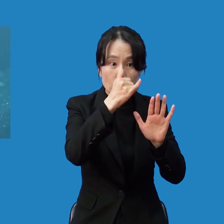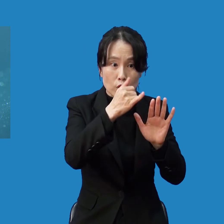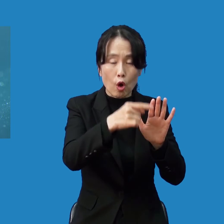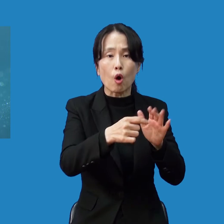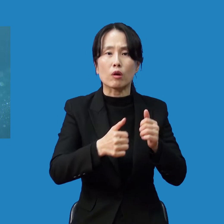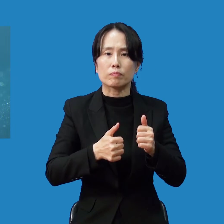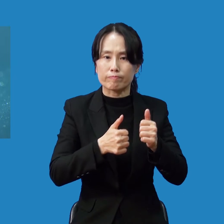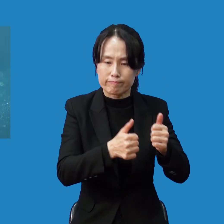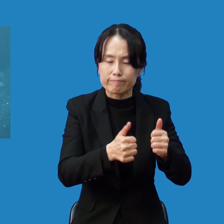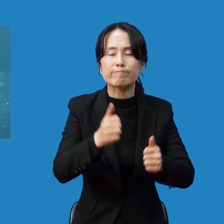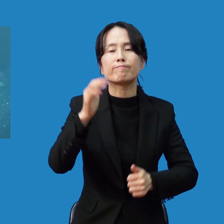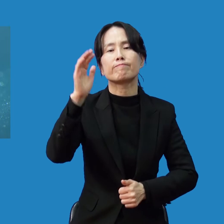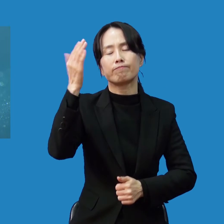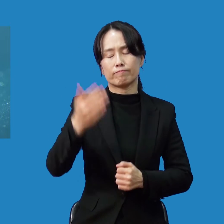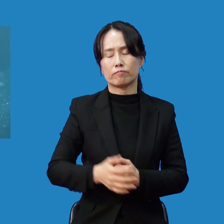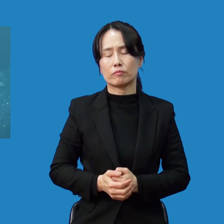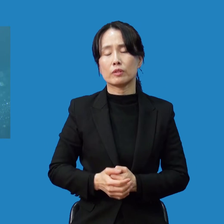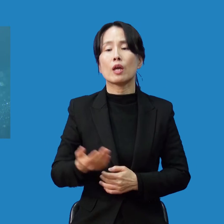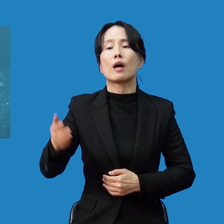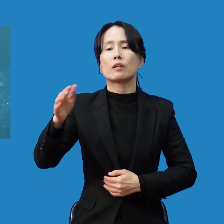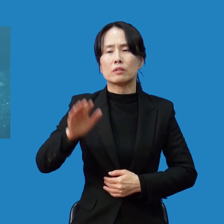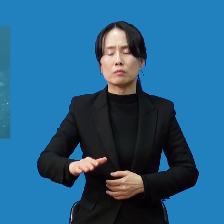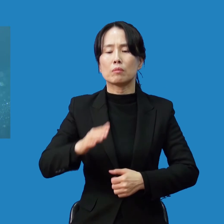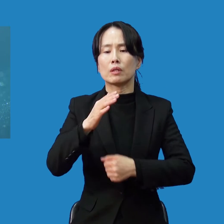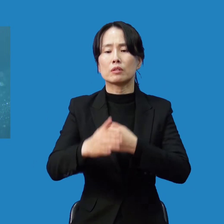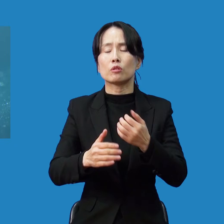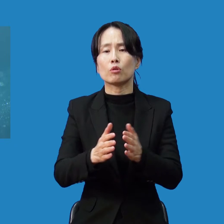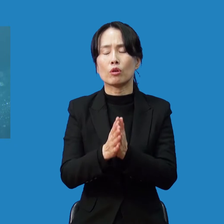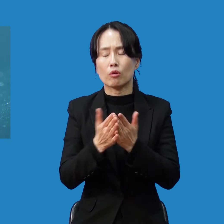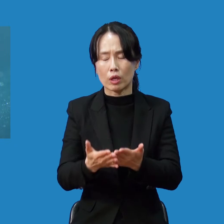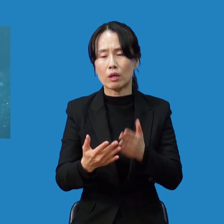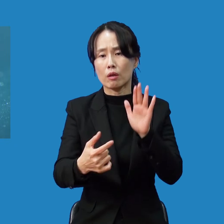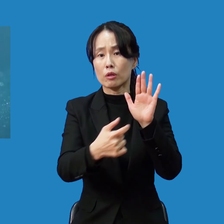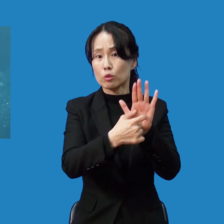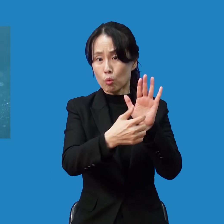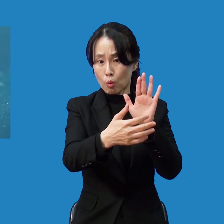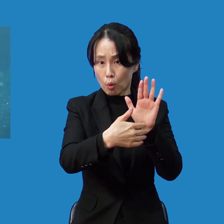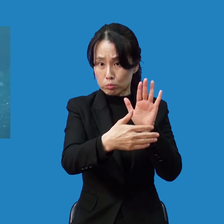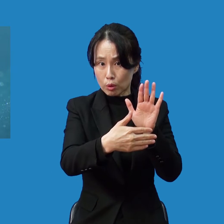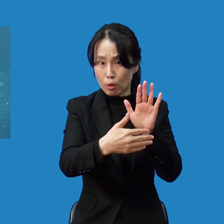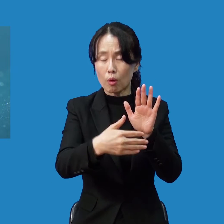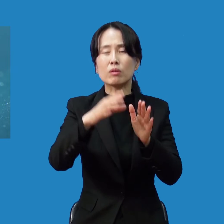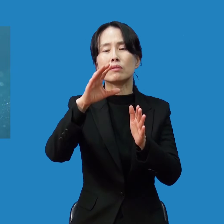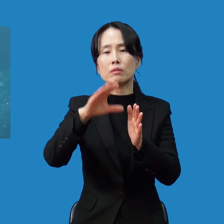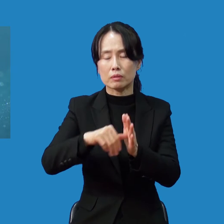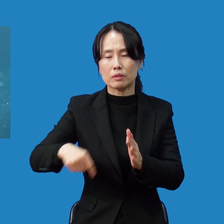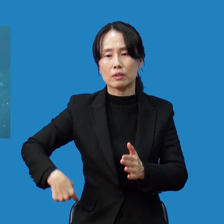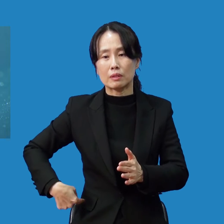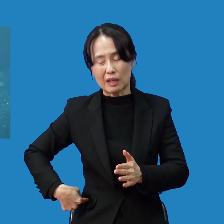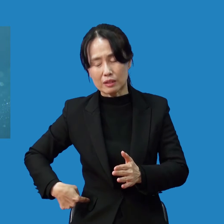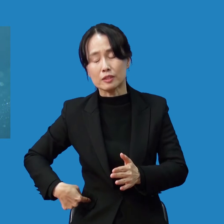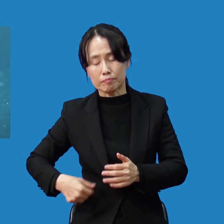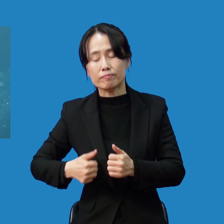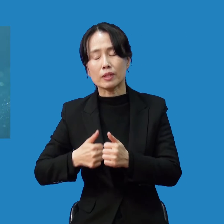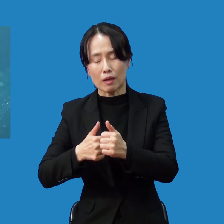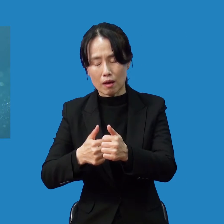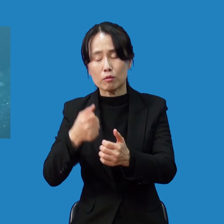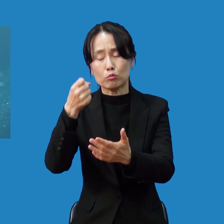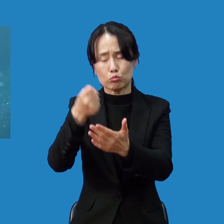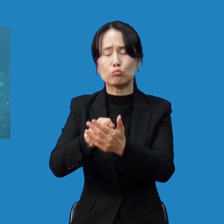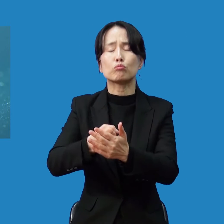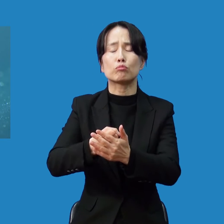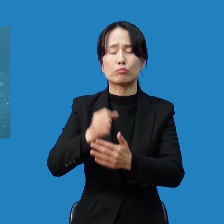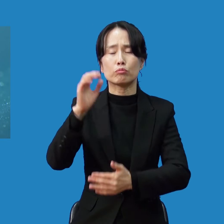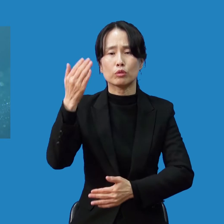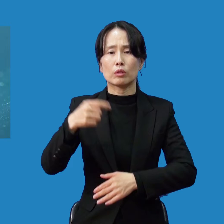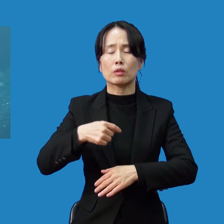됩니다. 성경에 명확하게 나와 있는데 그때도 양심의 자유를 내세우면 안 됩니다. 그때는 양심의 자유가